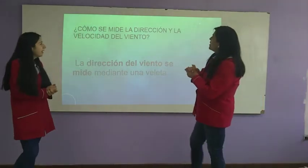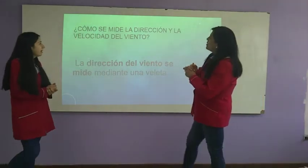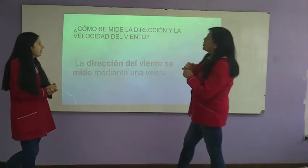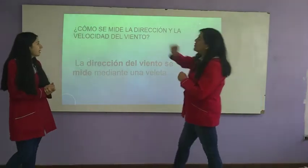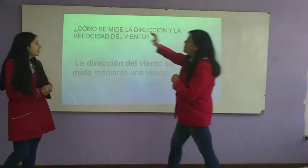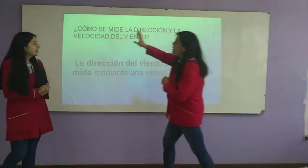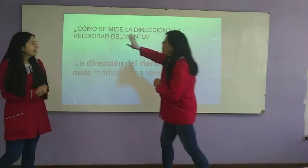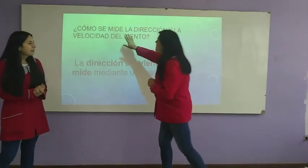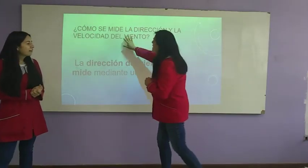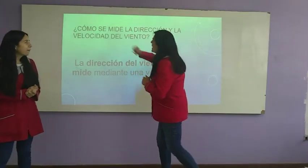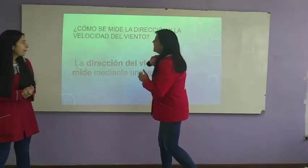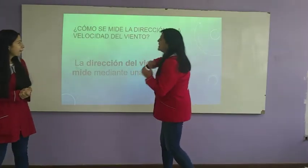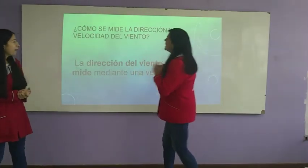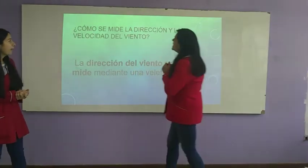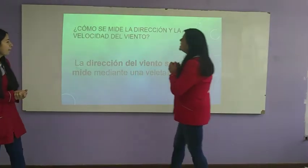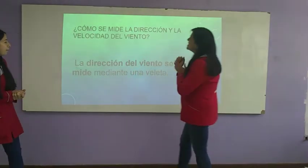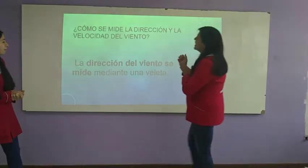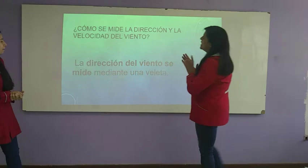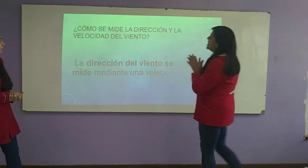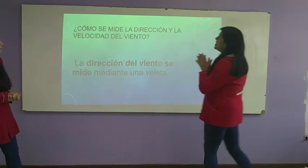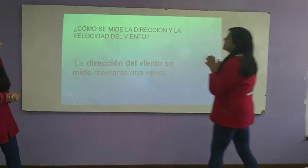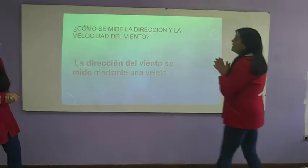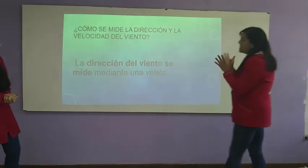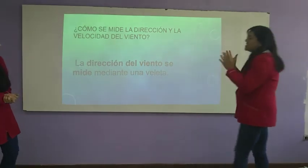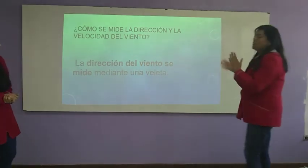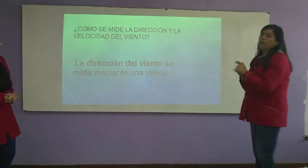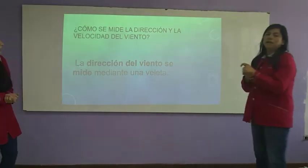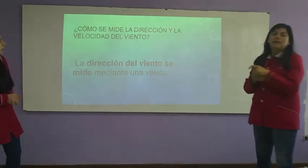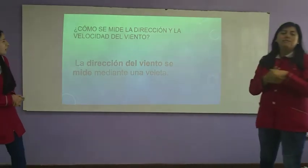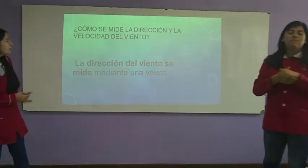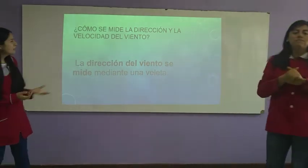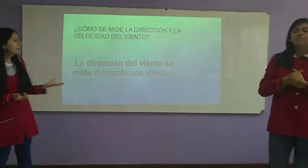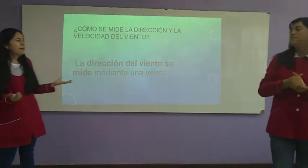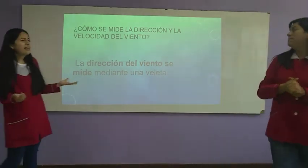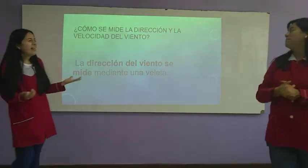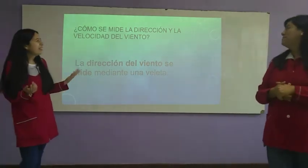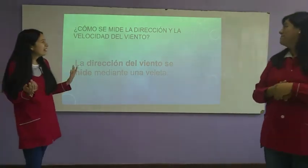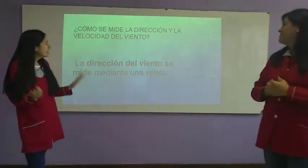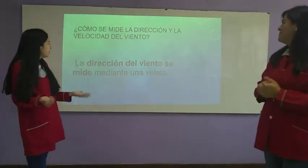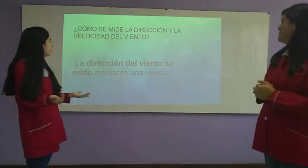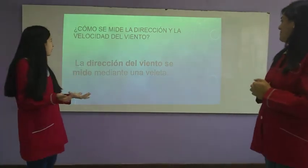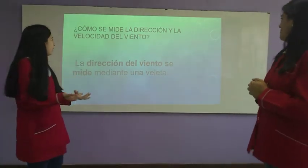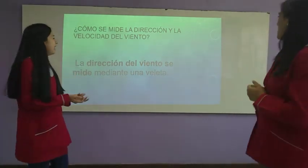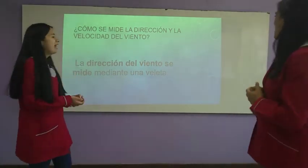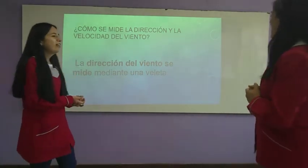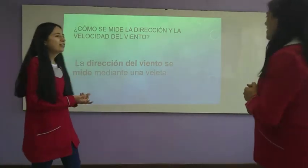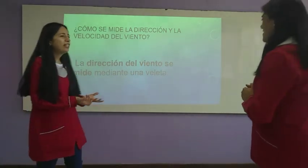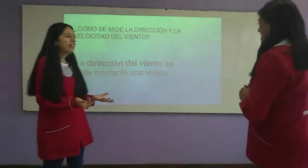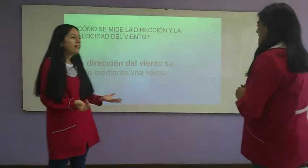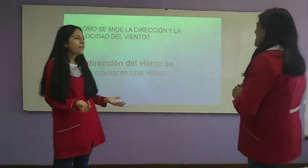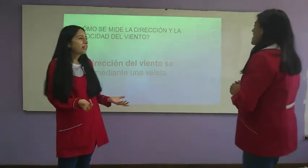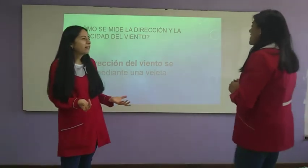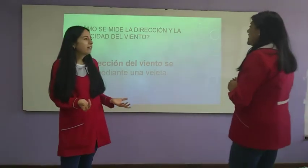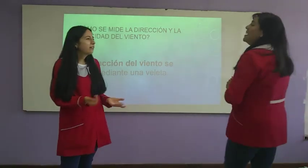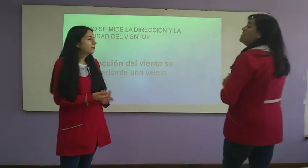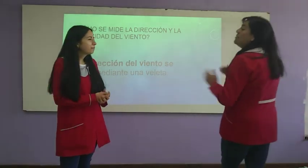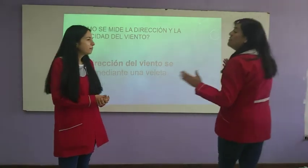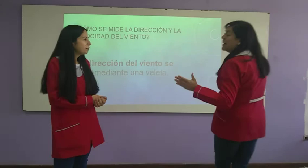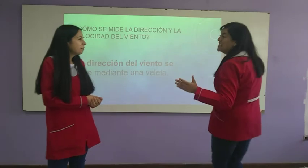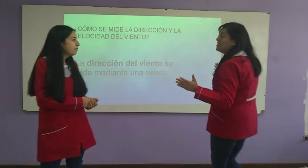Con una pregunta. Y dice... ¿Qué dice mi Juan? ¿Cómo se mide la dirección y la velocidad del viento? Fácil, mi